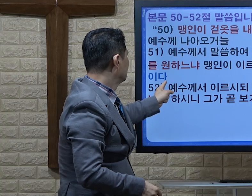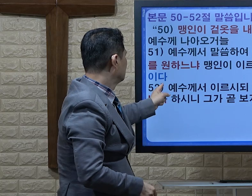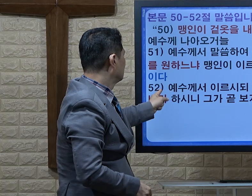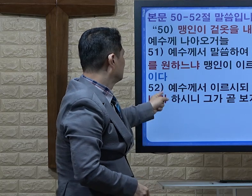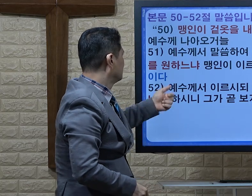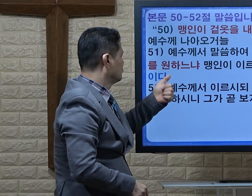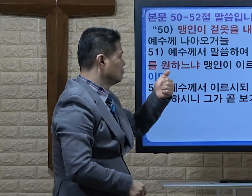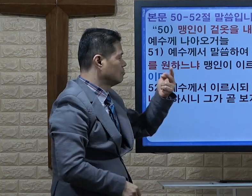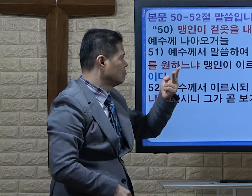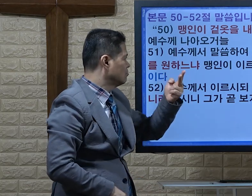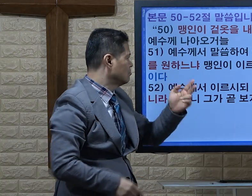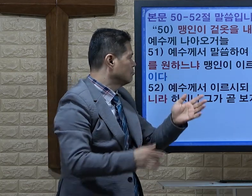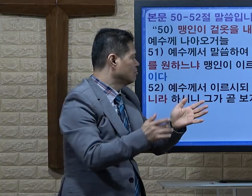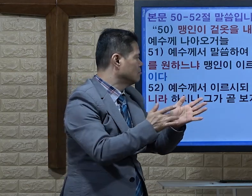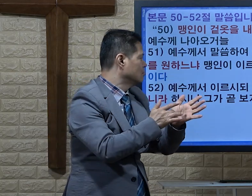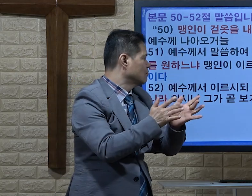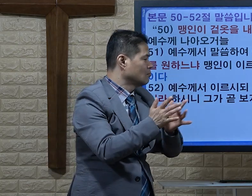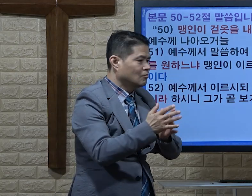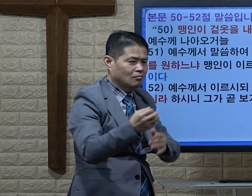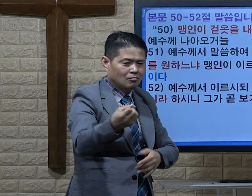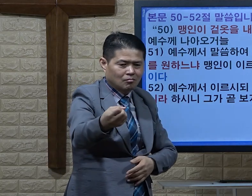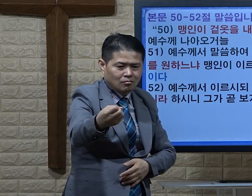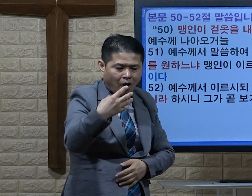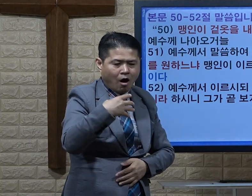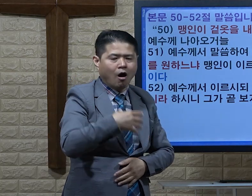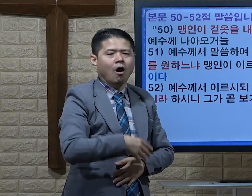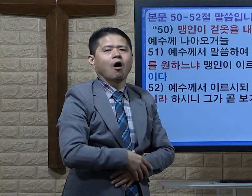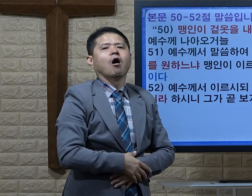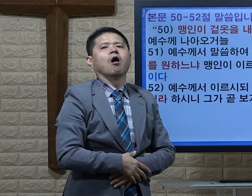52절 예수께서 이르시되